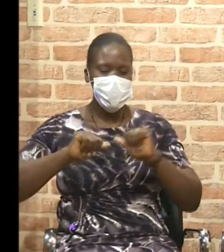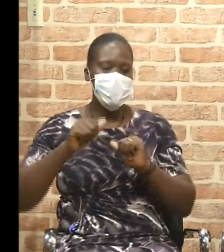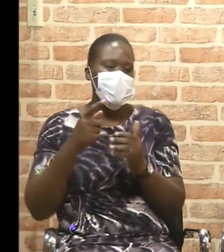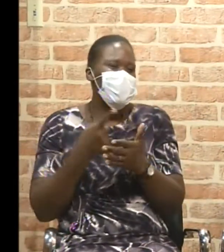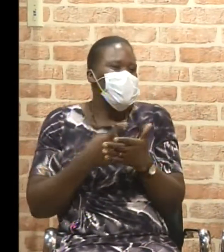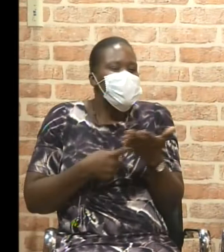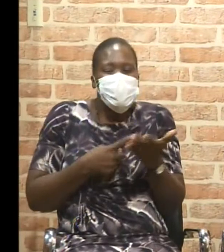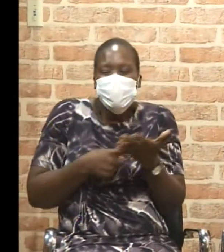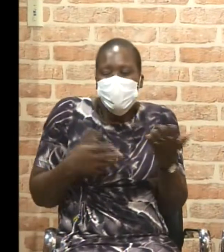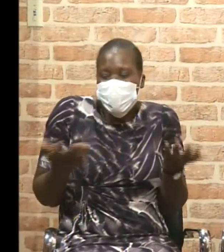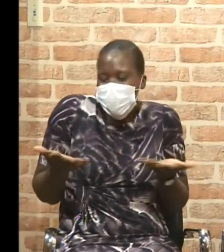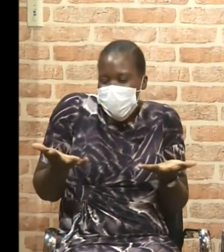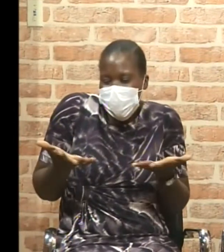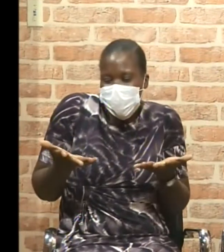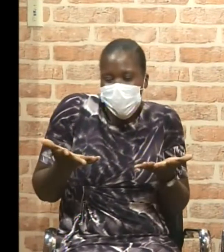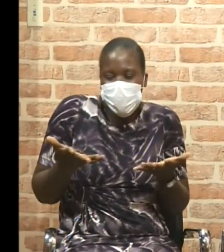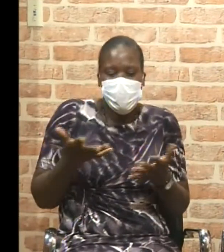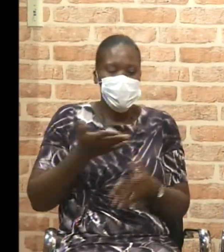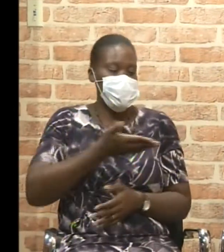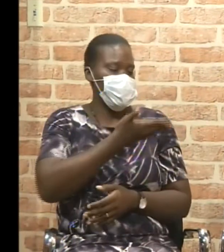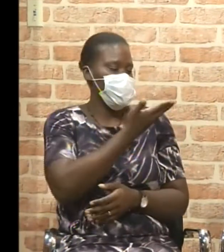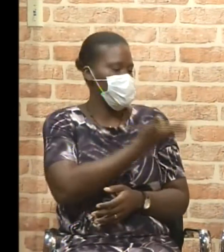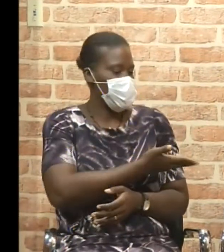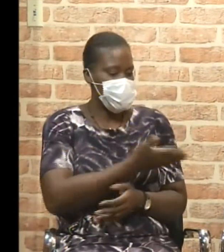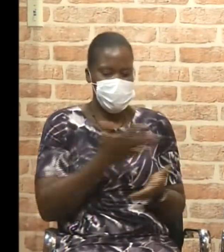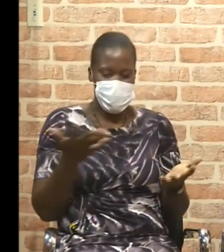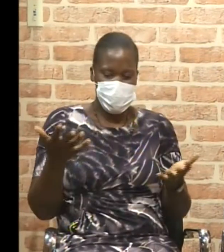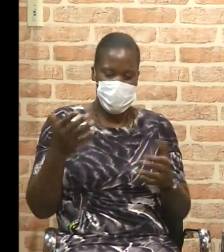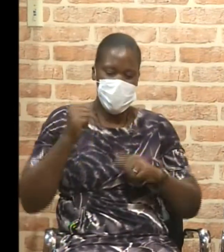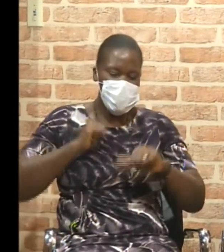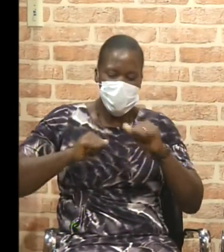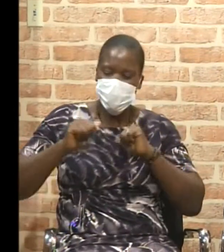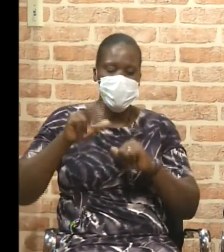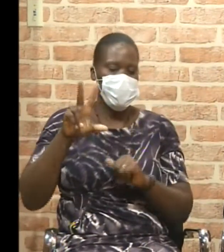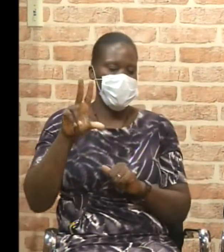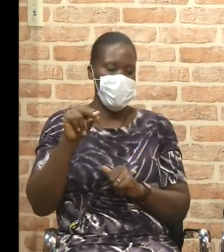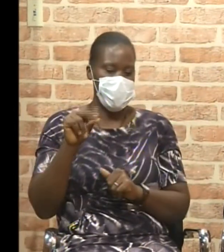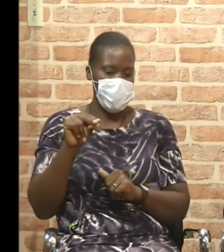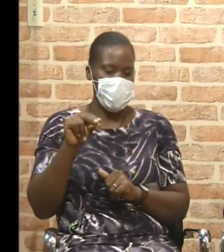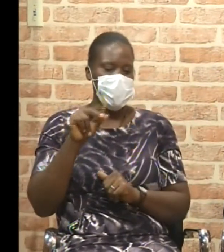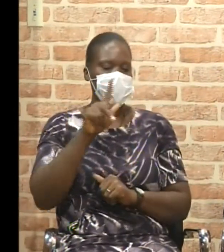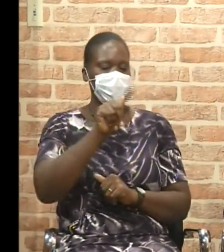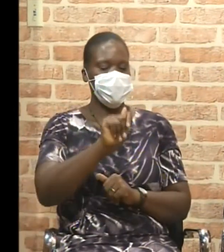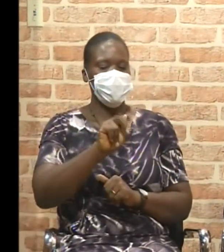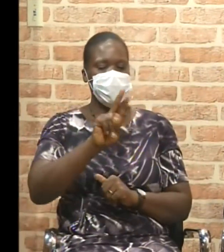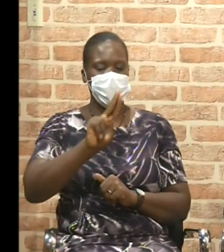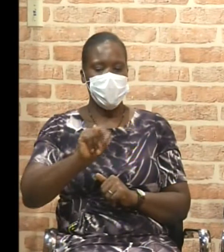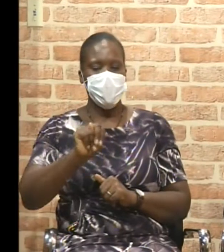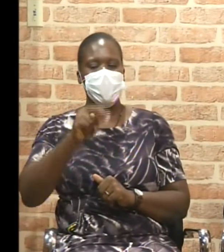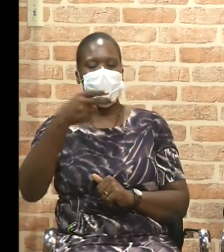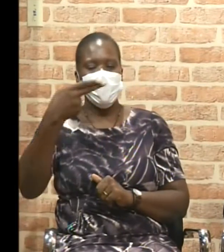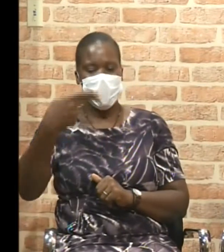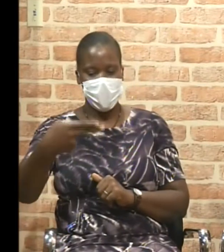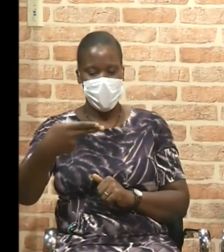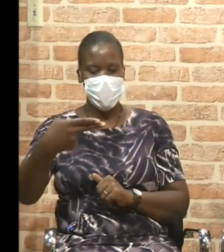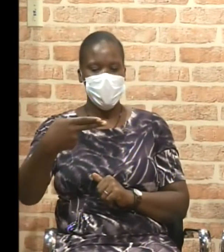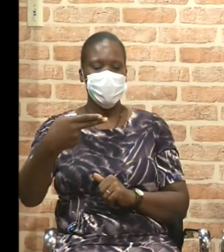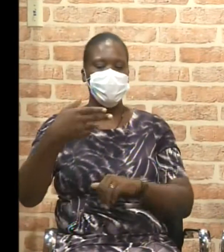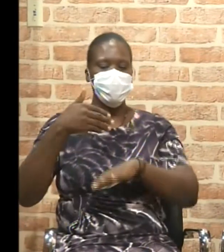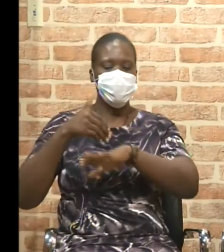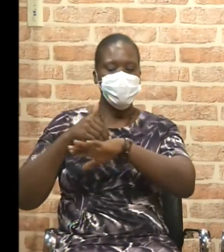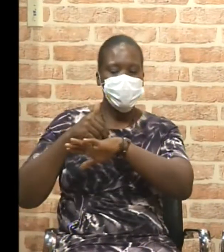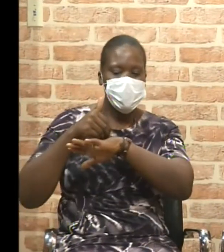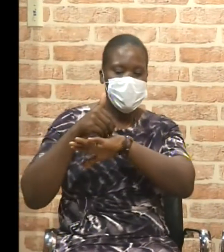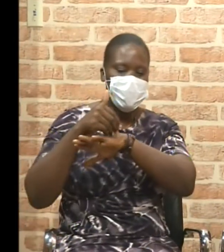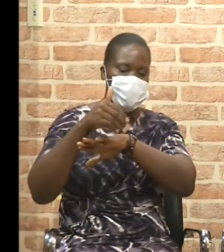Ce n'est pas nous-mêmes qui parlons de accessible. Et déjà, Télénational, déjà sous liste institution d'État, que nous-mêmes,